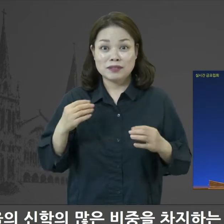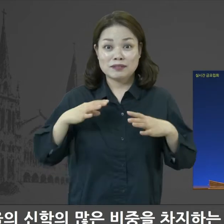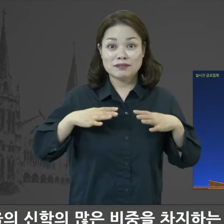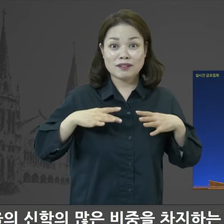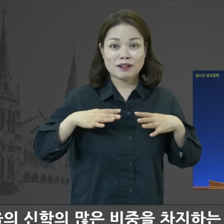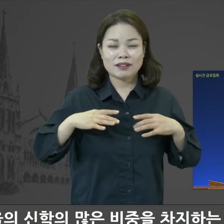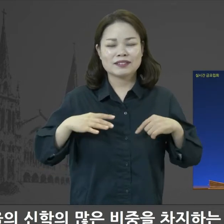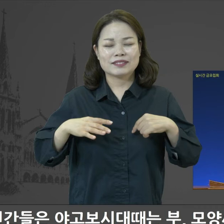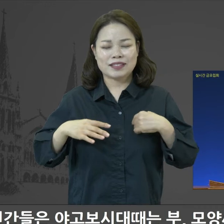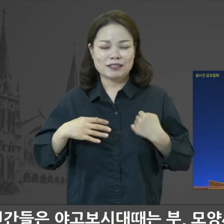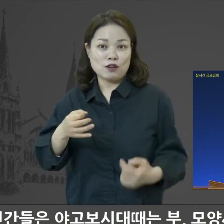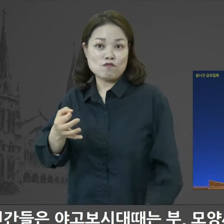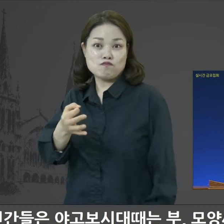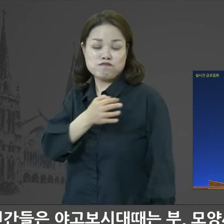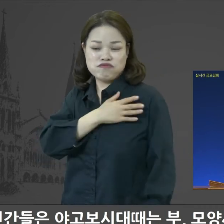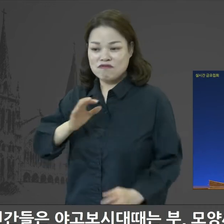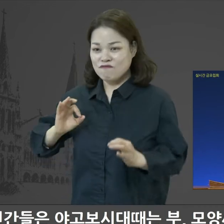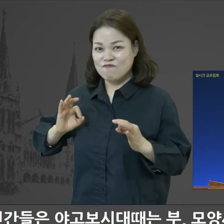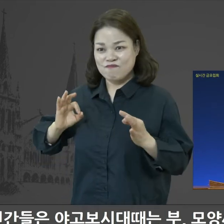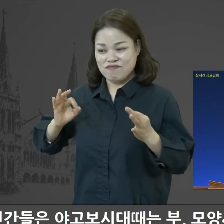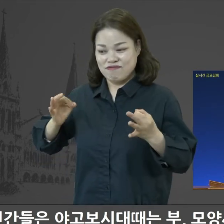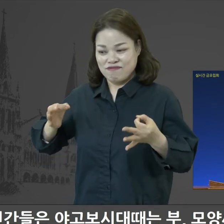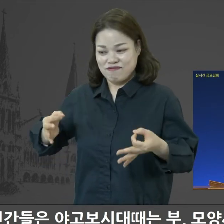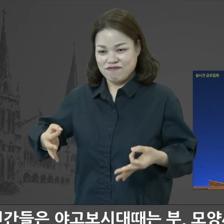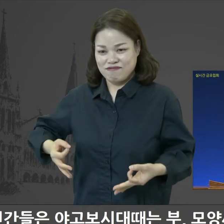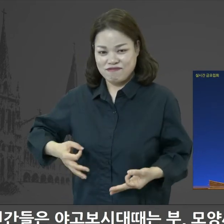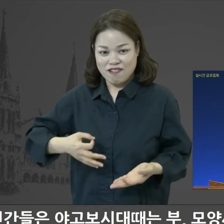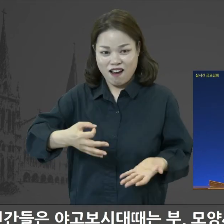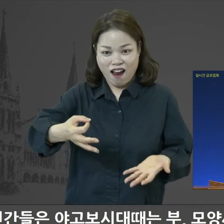게 자신의 부 많이 자랑하죠.